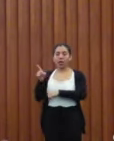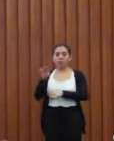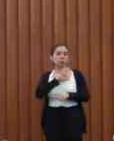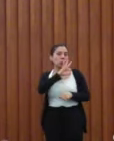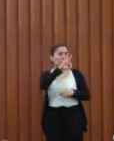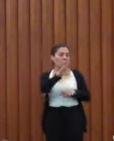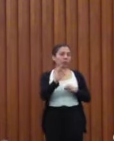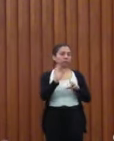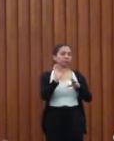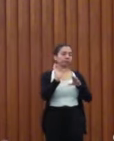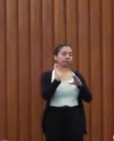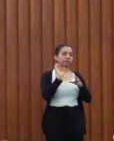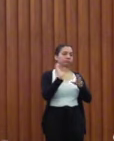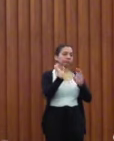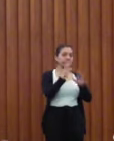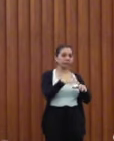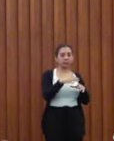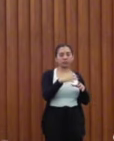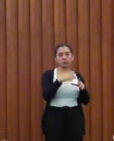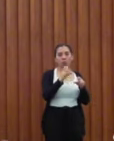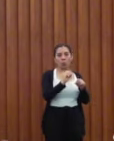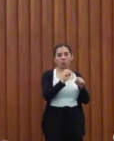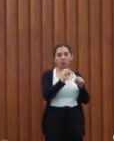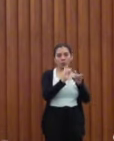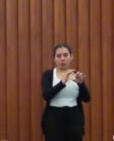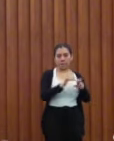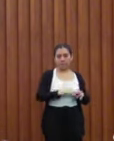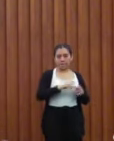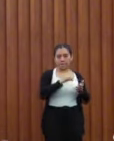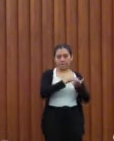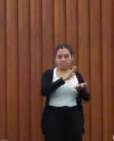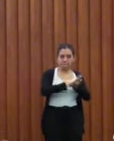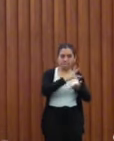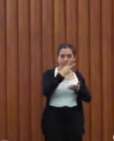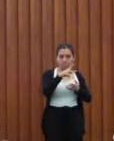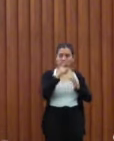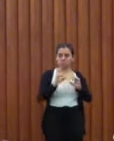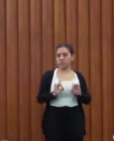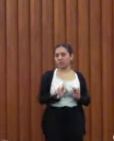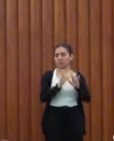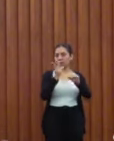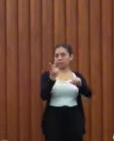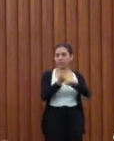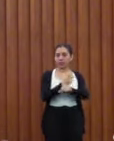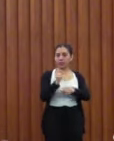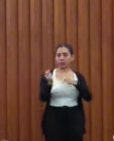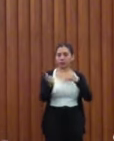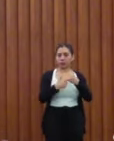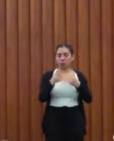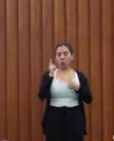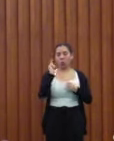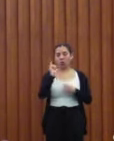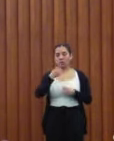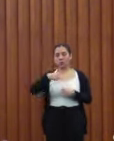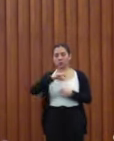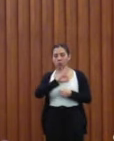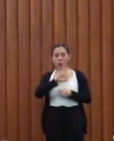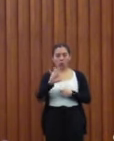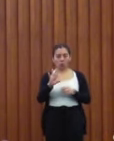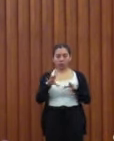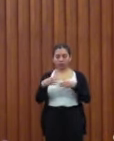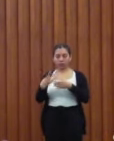documentar sus casos, y esperamos colaborar con las organizaciones LGBT de los estados